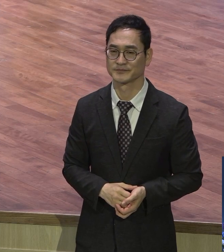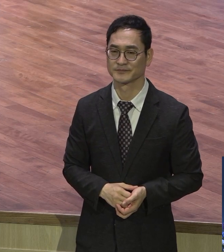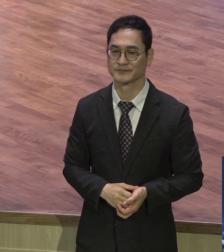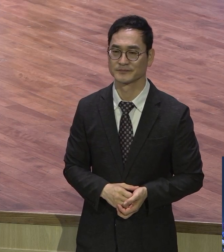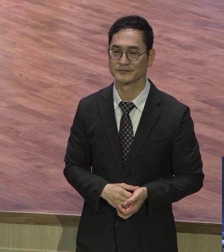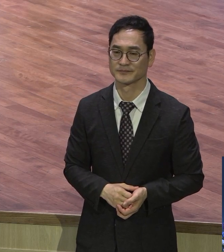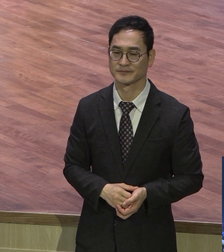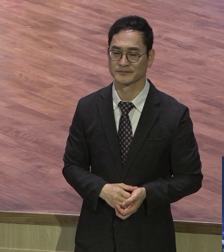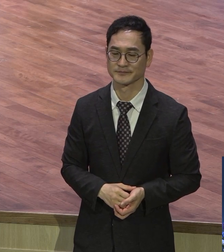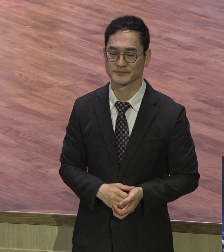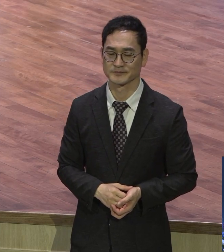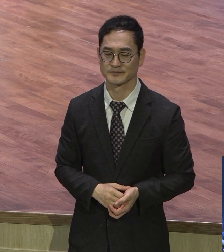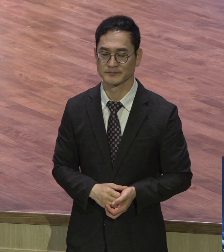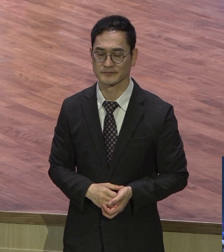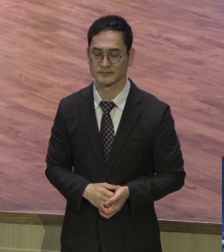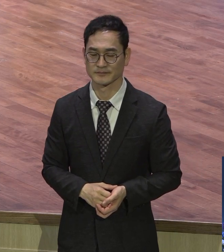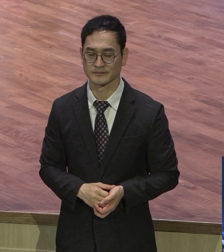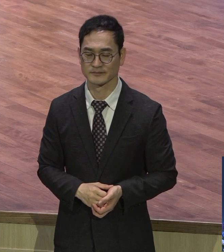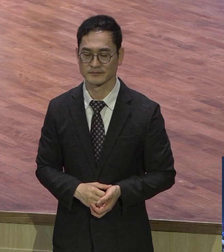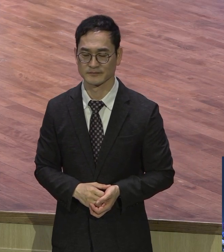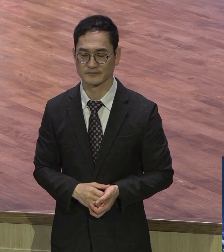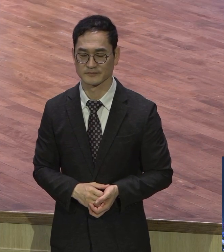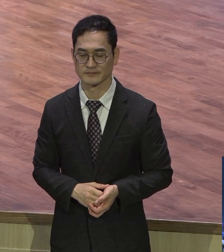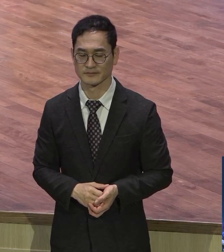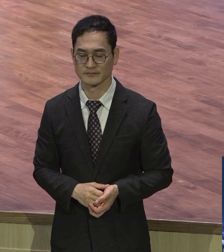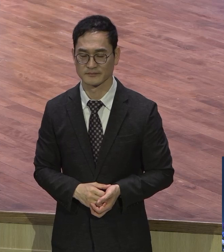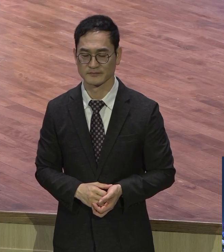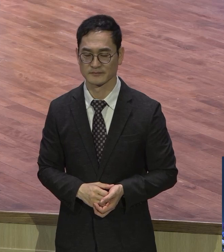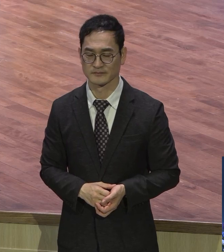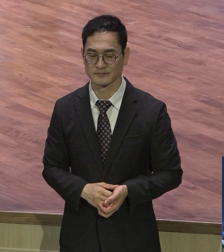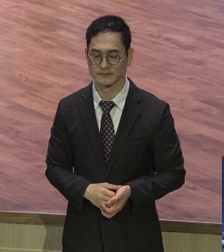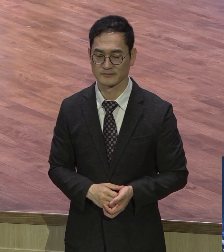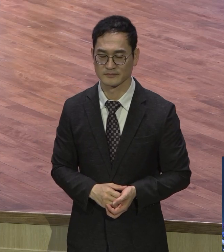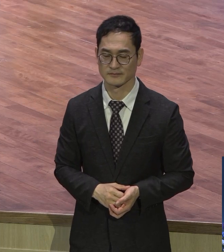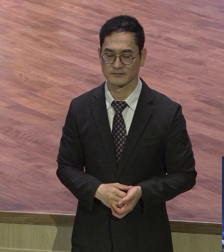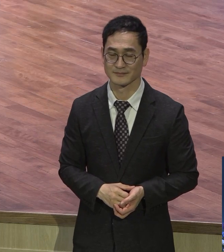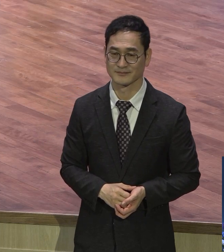음성으로 나오긴 했는데 온 가족이 다 뺨 마디가 쑤시고 아프대요.